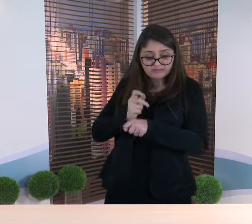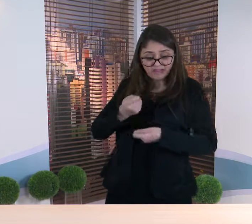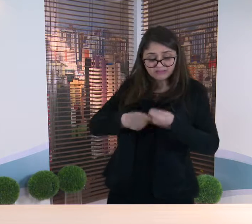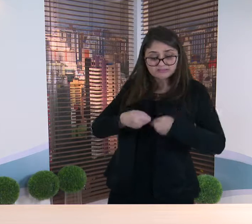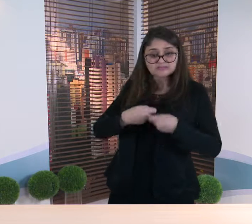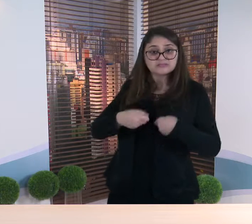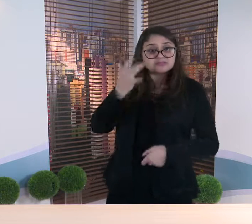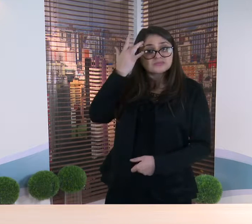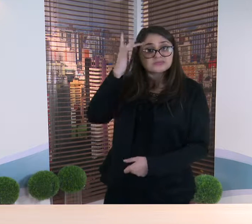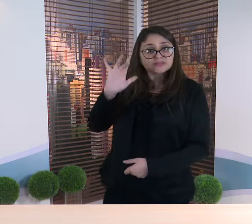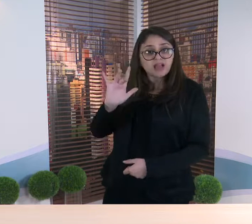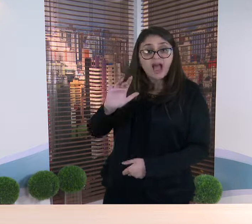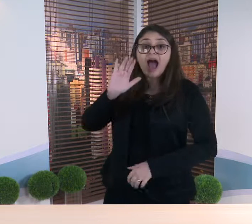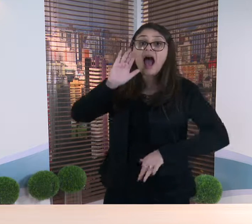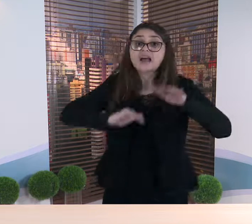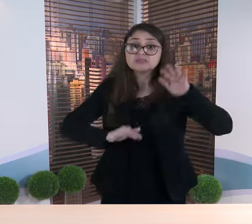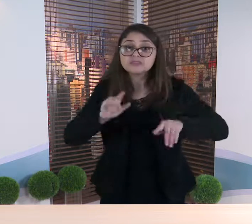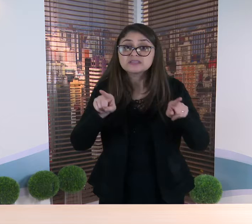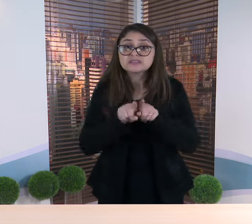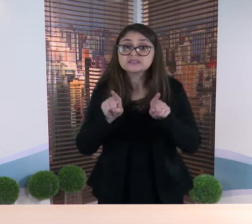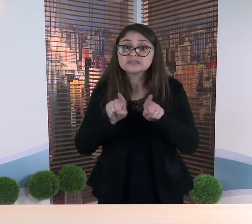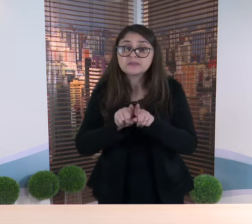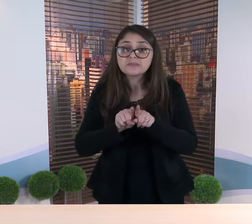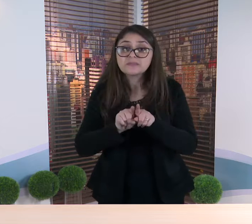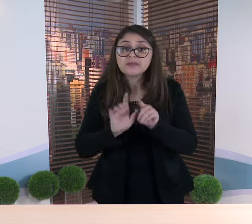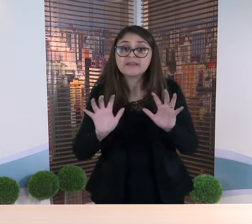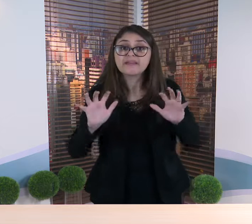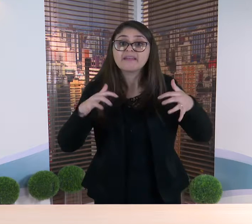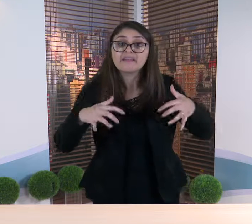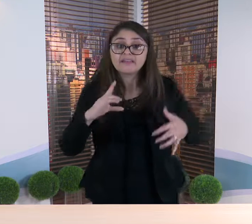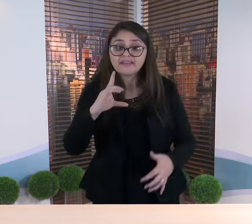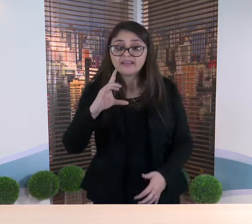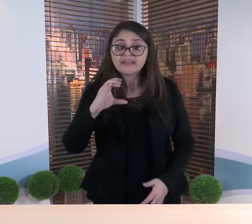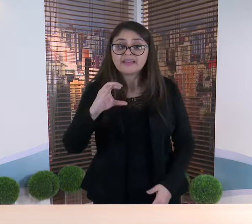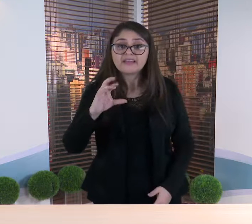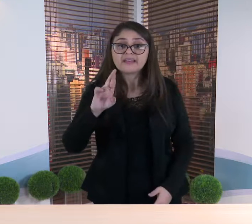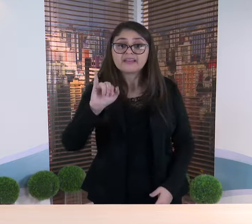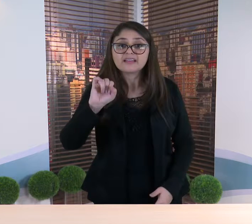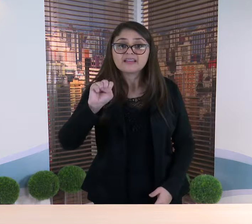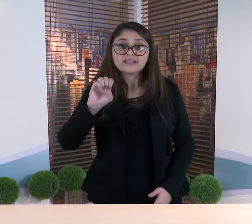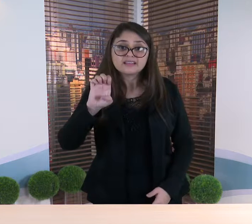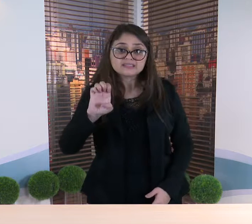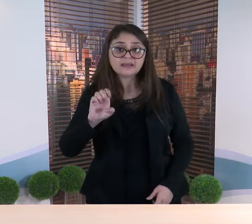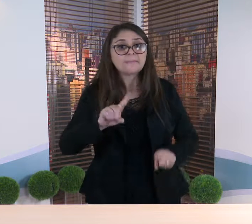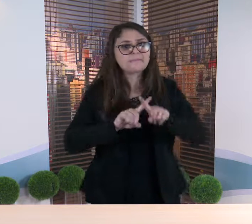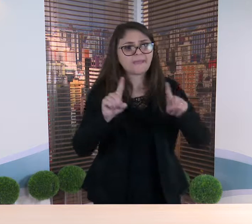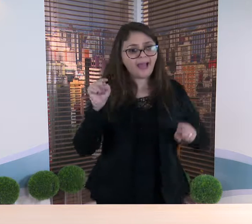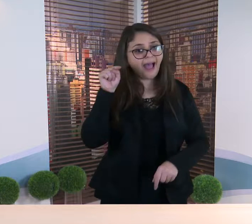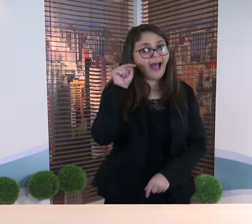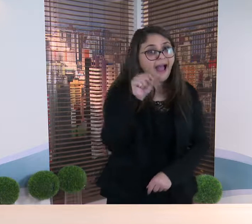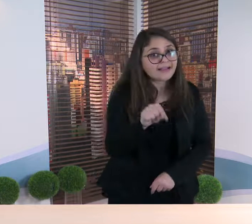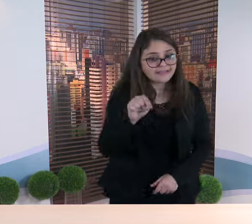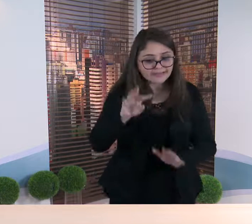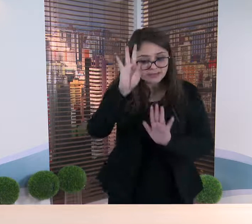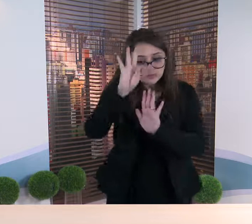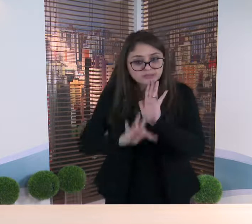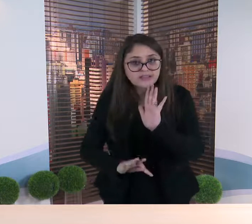uma crise no mercado. Mas aqui em Jó, trata-se de uma ação maligna. O mensageiro